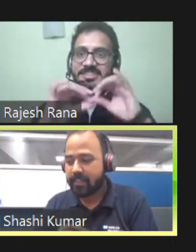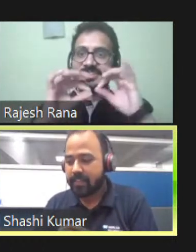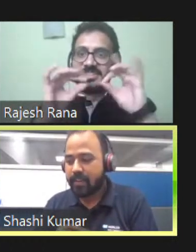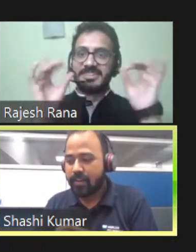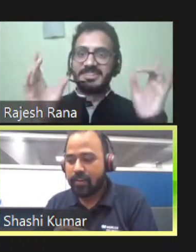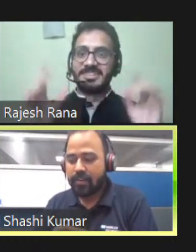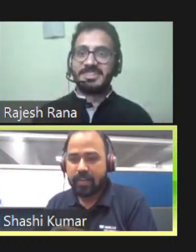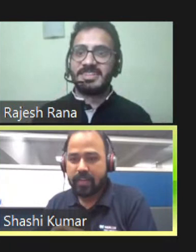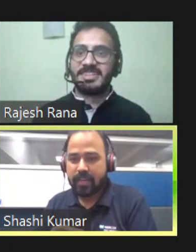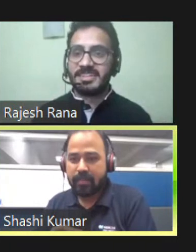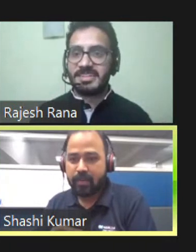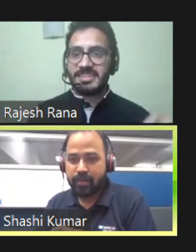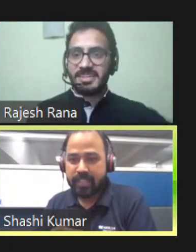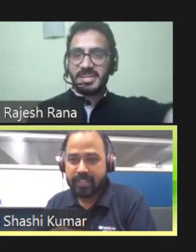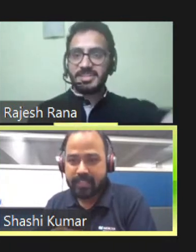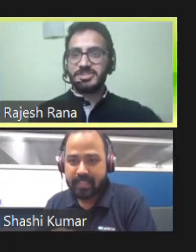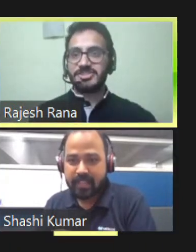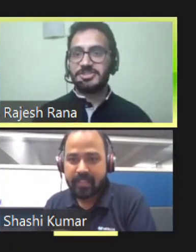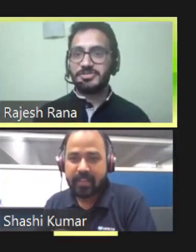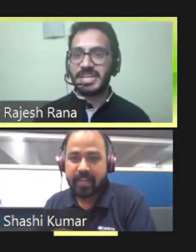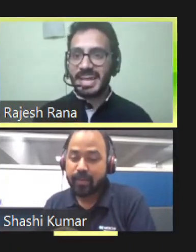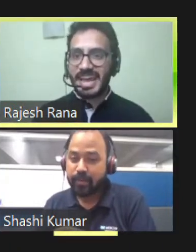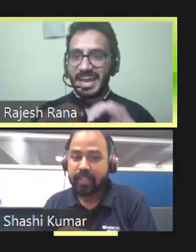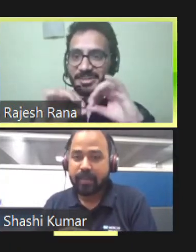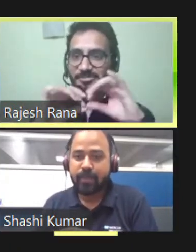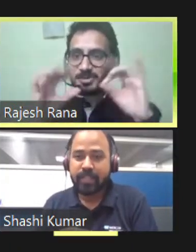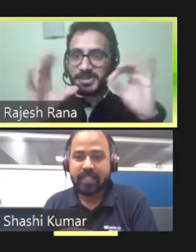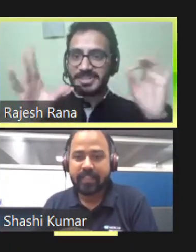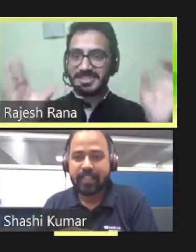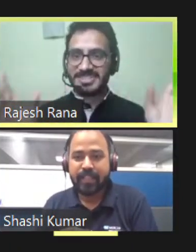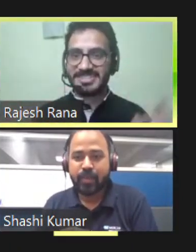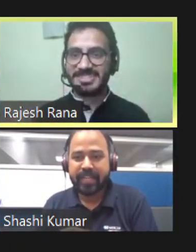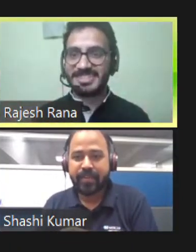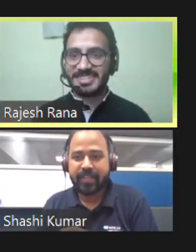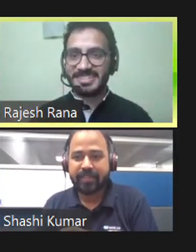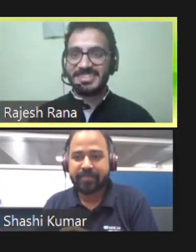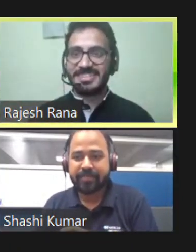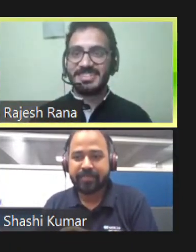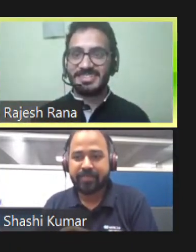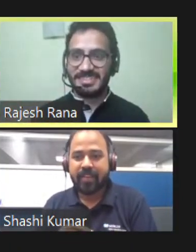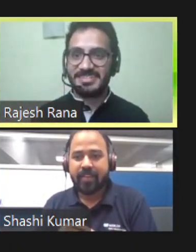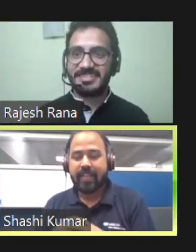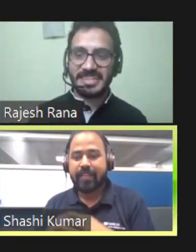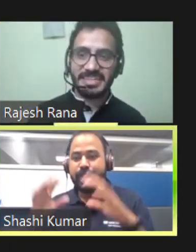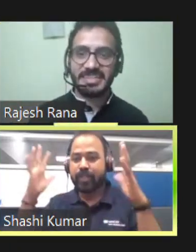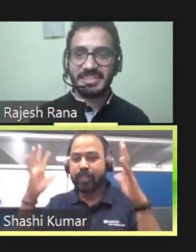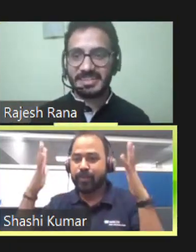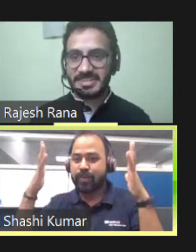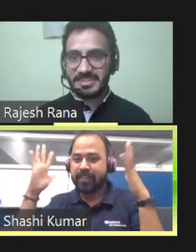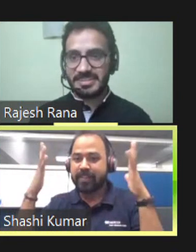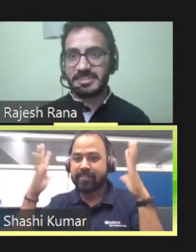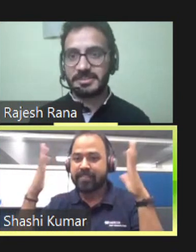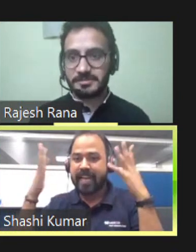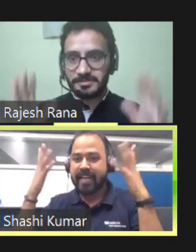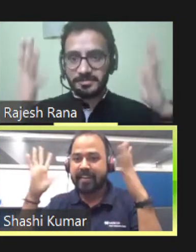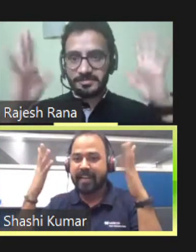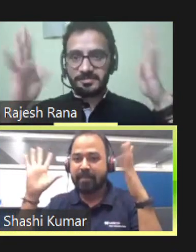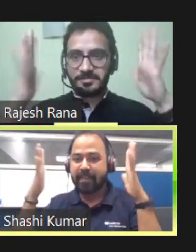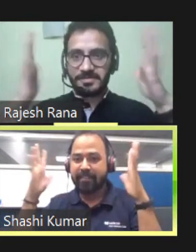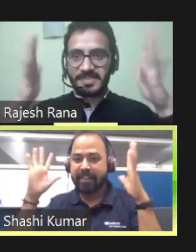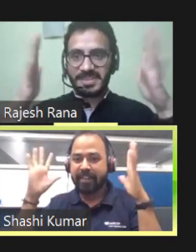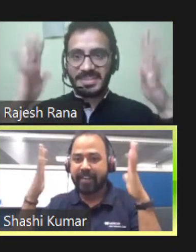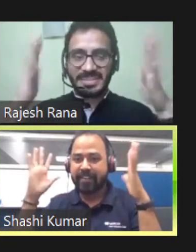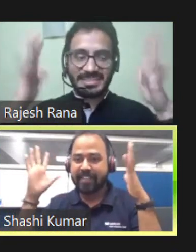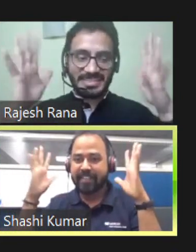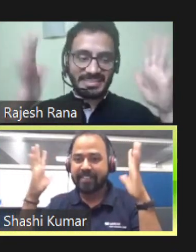here. और आप लोगों ने सीखा, And Shashi, we can add about. right, so you can Right. do like this silent